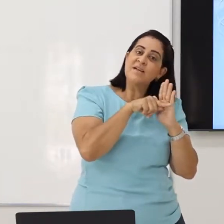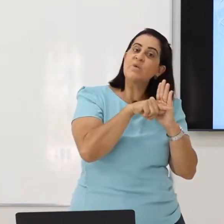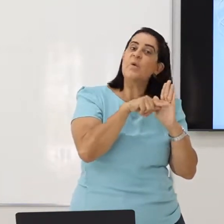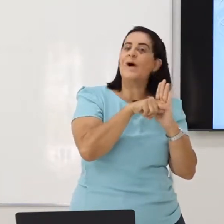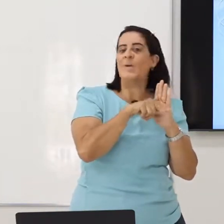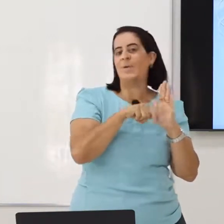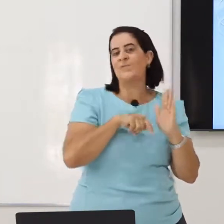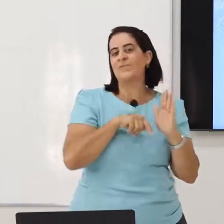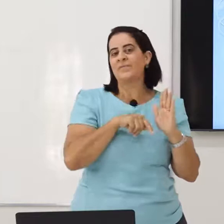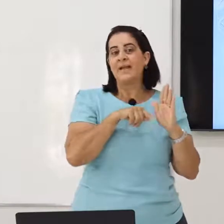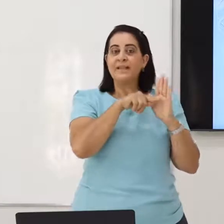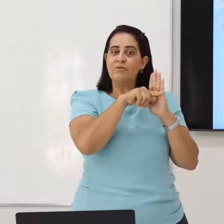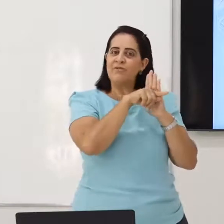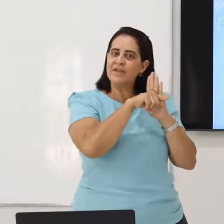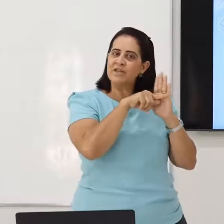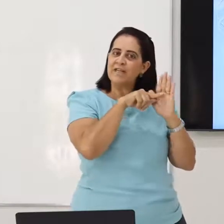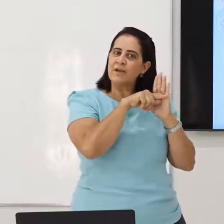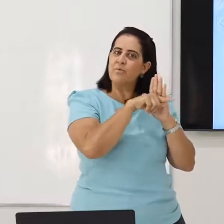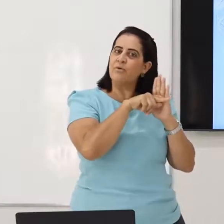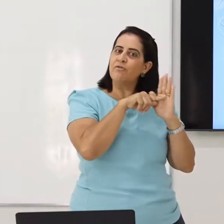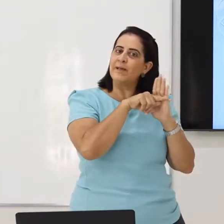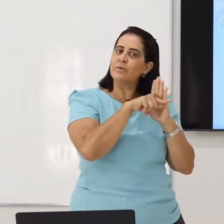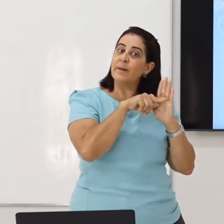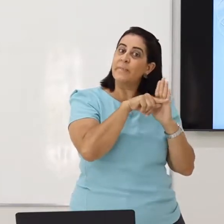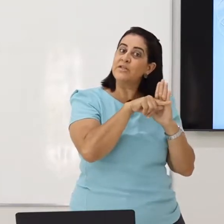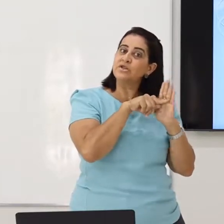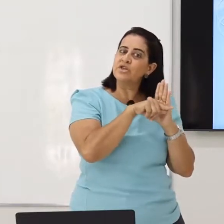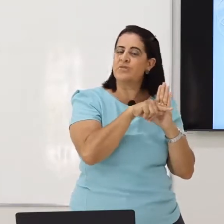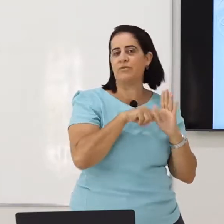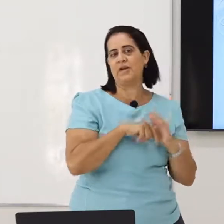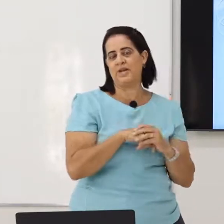pesquisando algo. Então veja que tem um movimento repetitivo aqui.